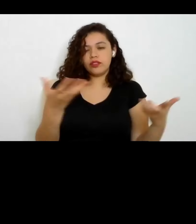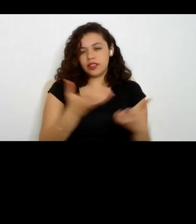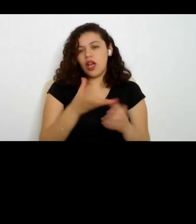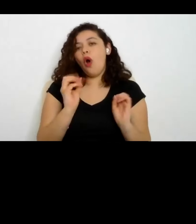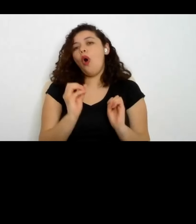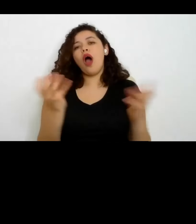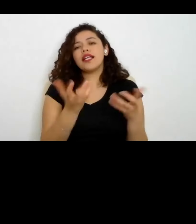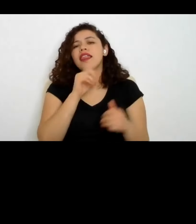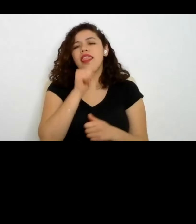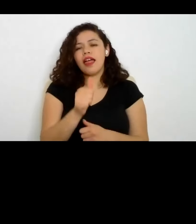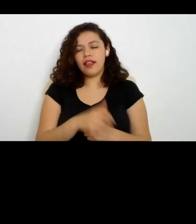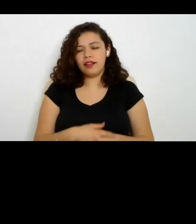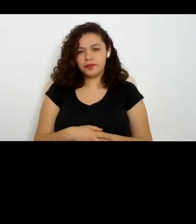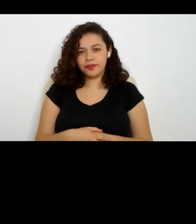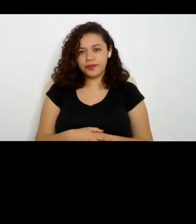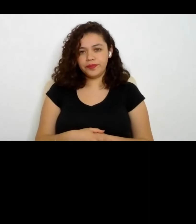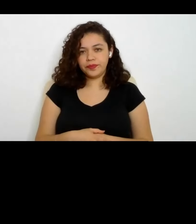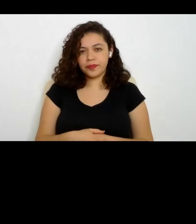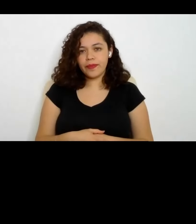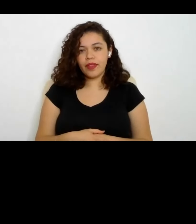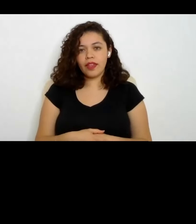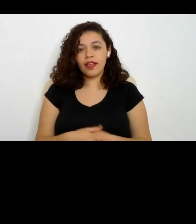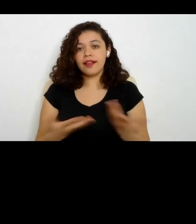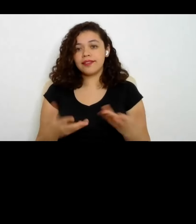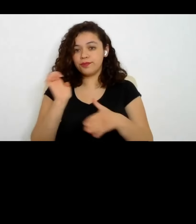hacer. Entonces, pues tenemos que